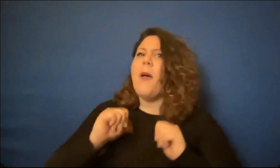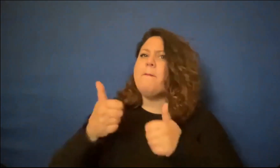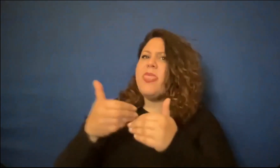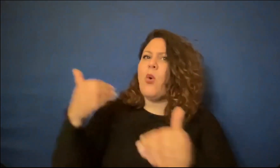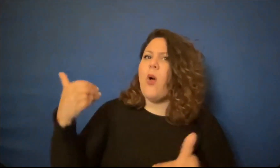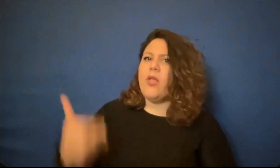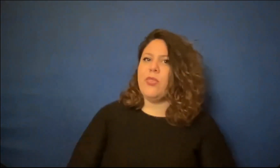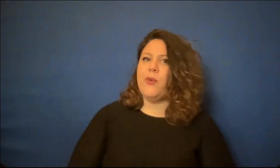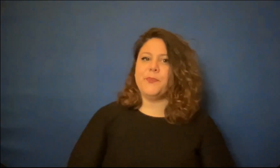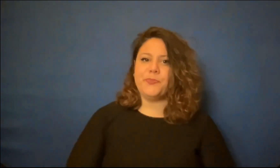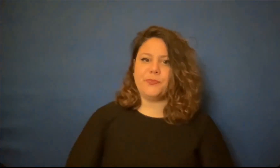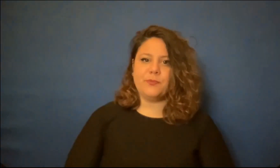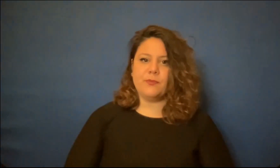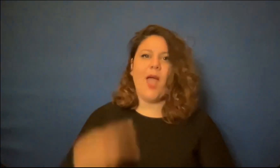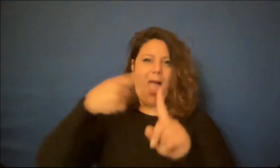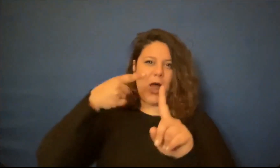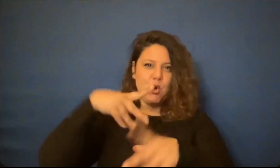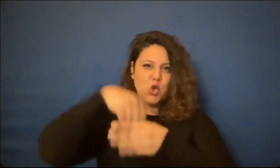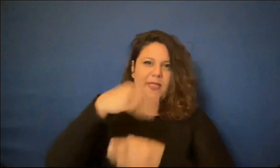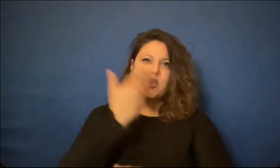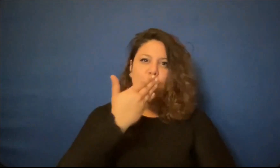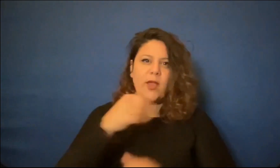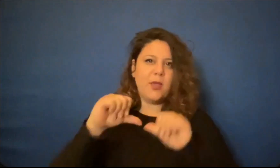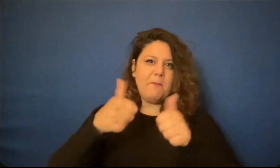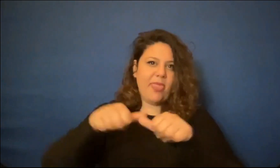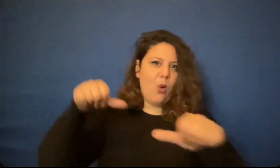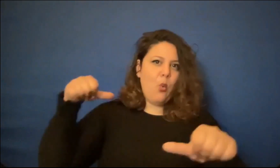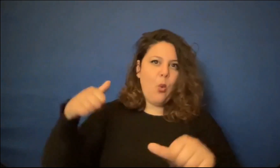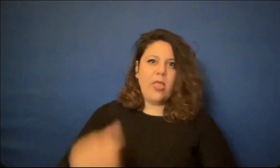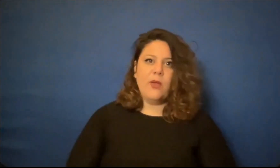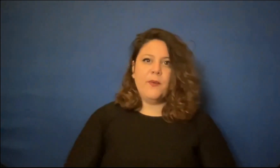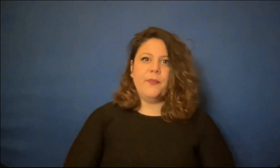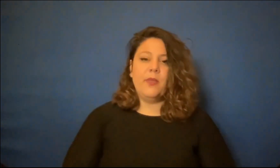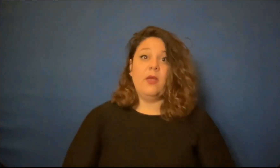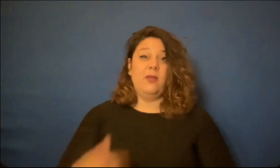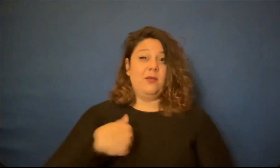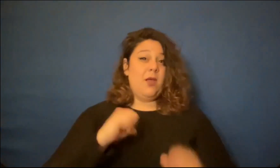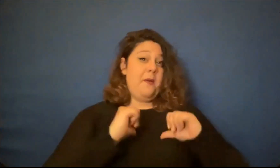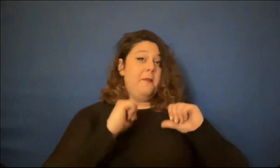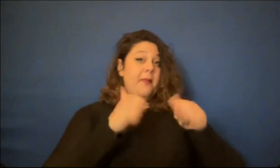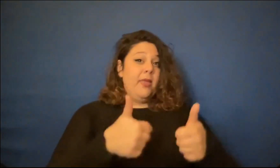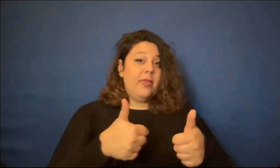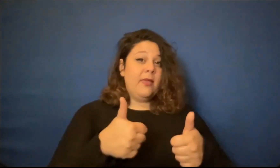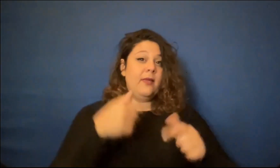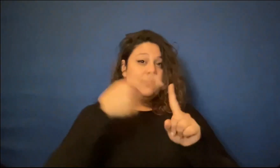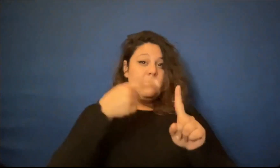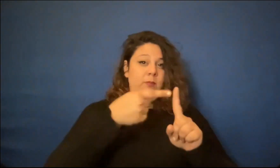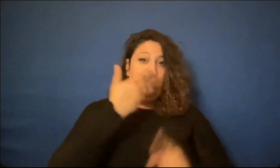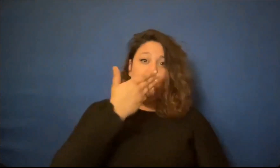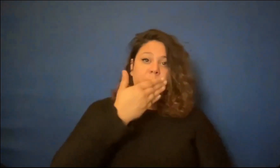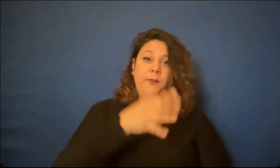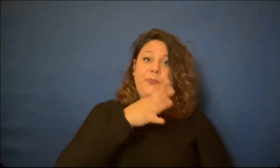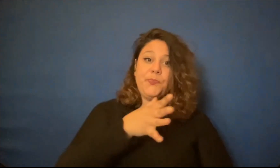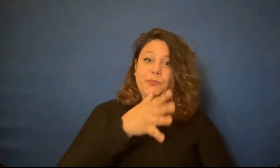a tener acoso en el colegio? Sí, yo empecé a tener acoso escolar porque